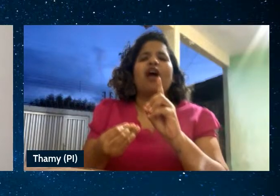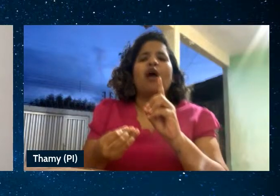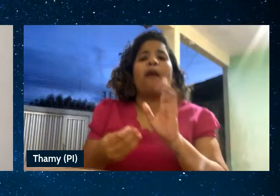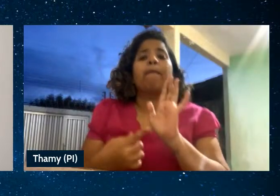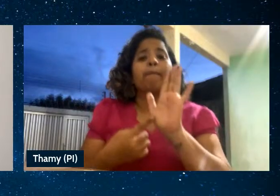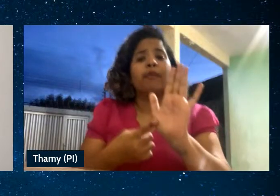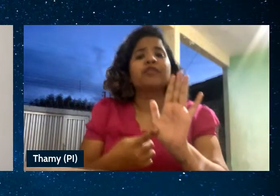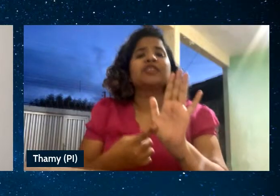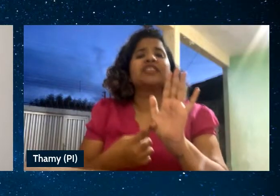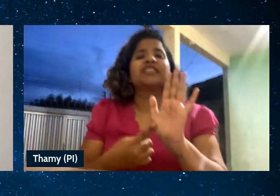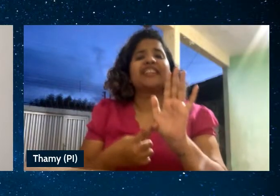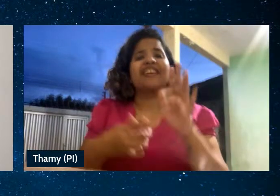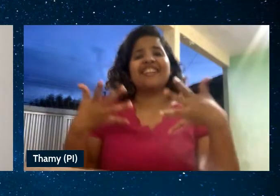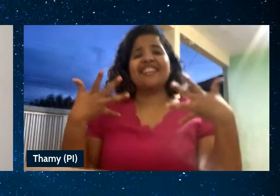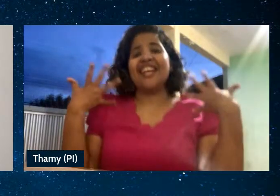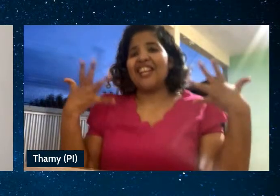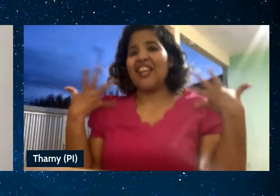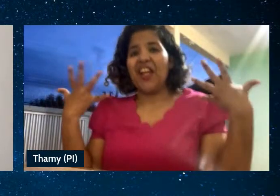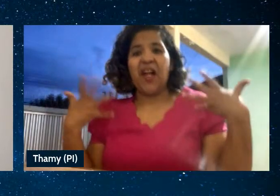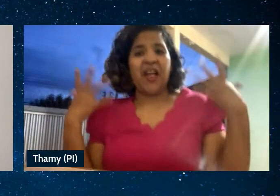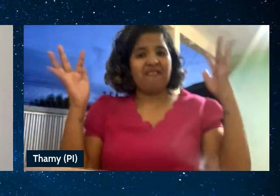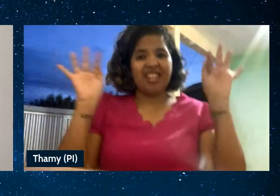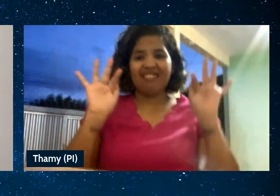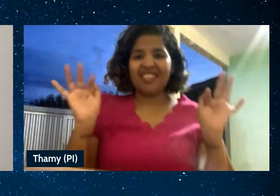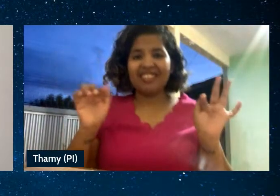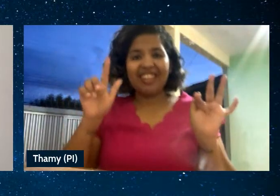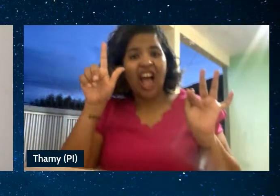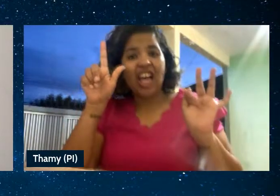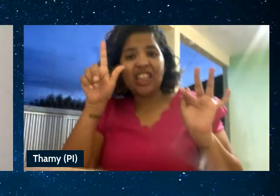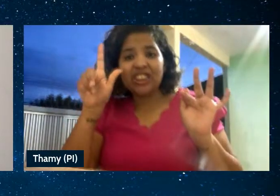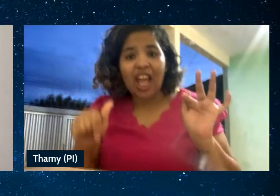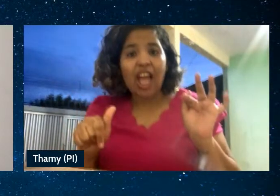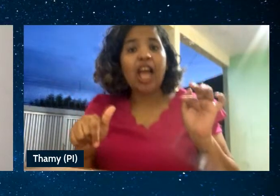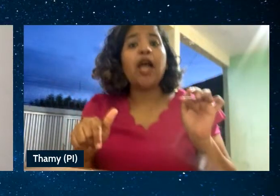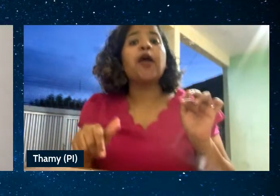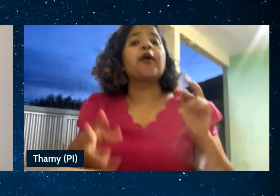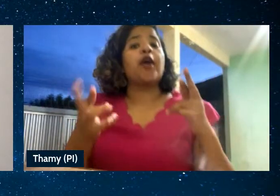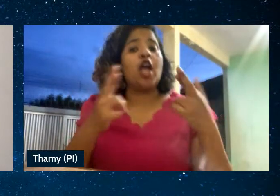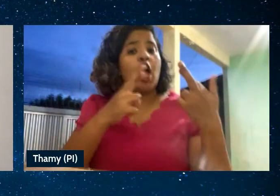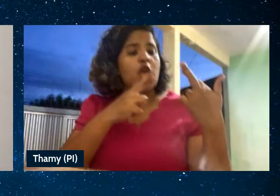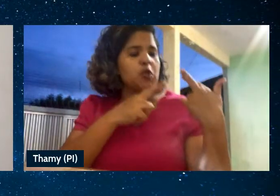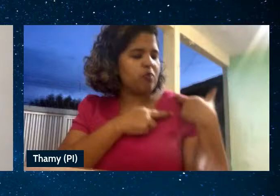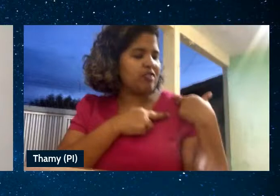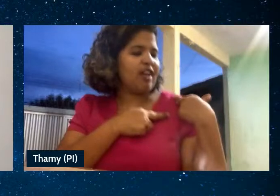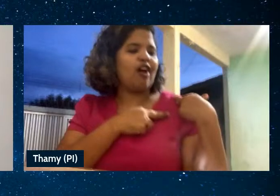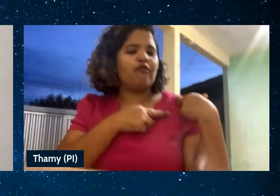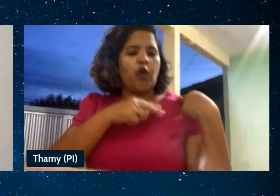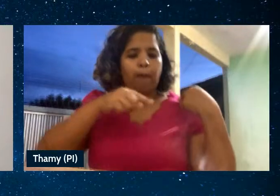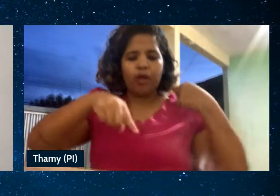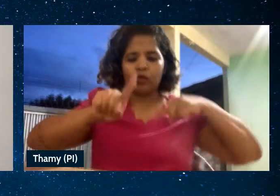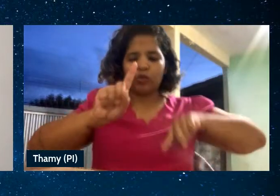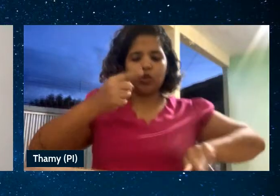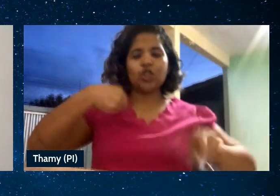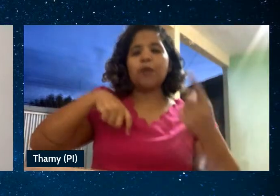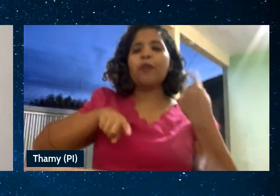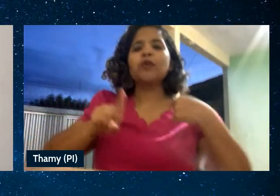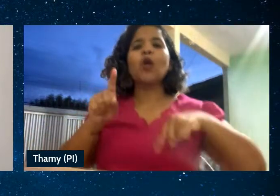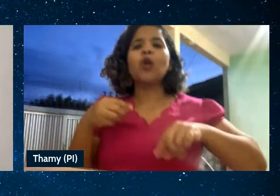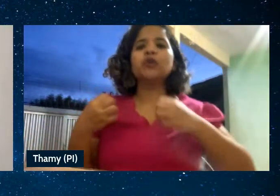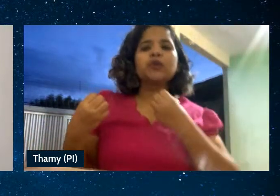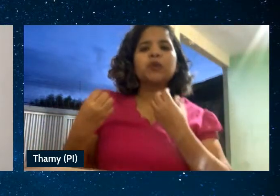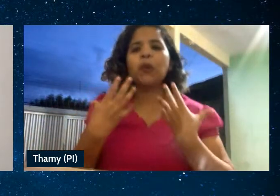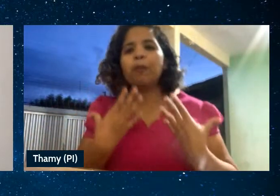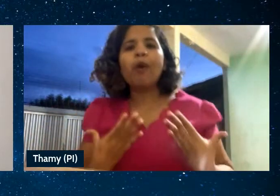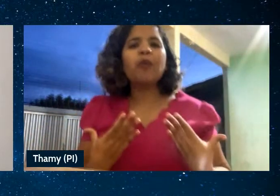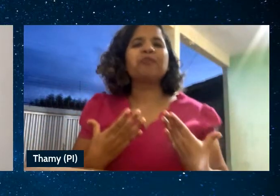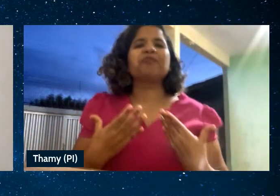nossa imunologia seja sempre fortalecida aumentada quando